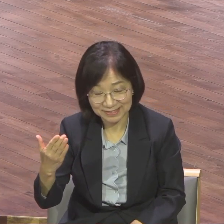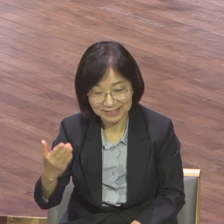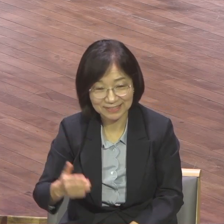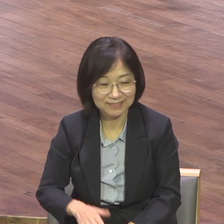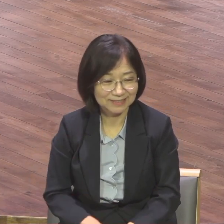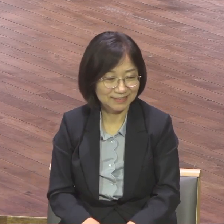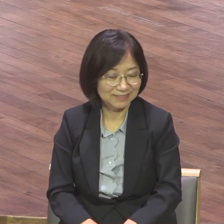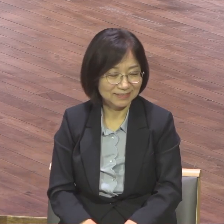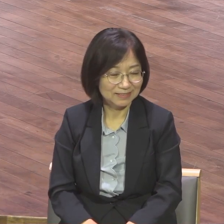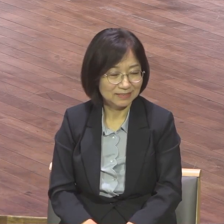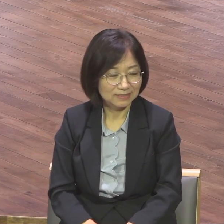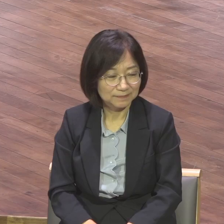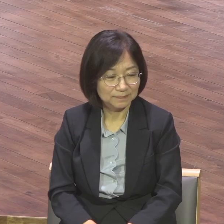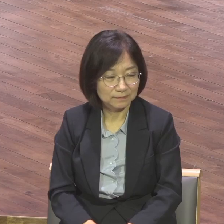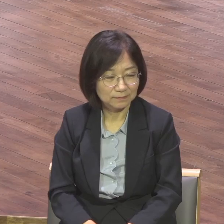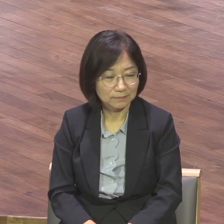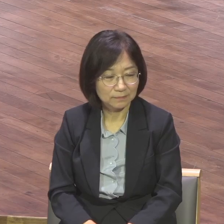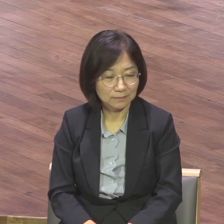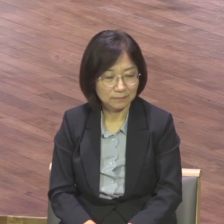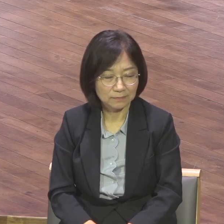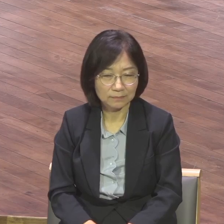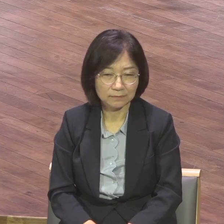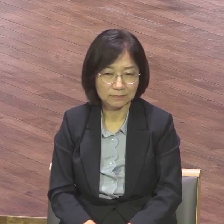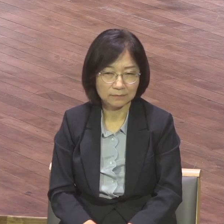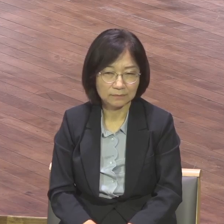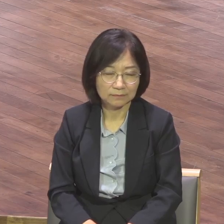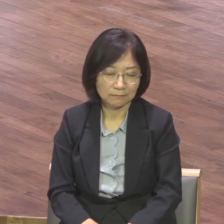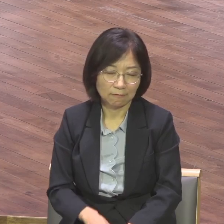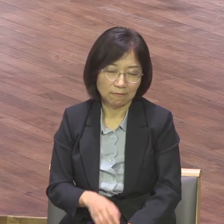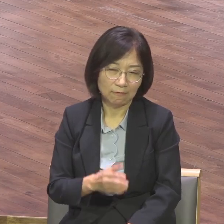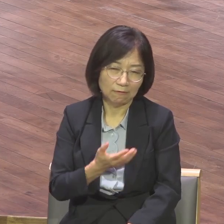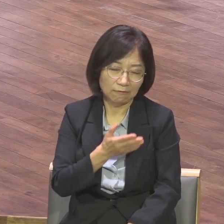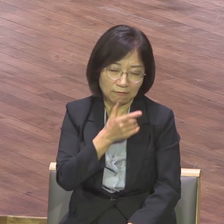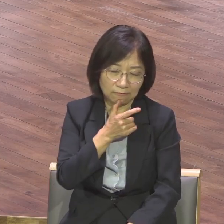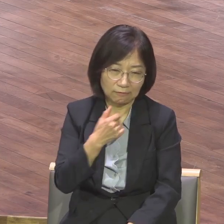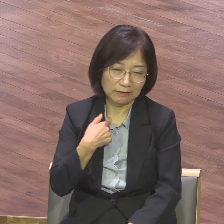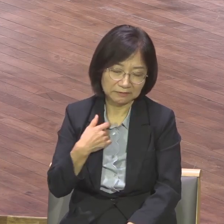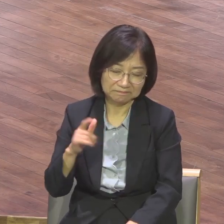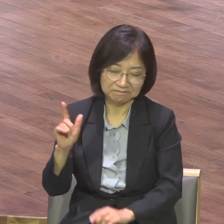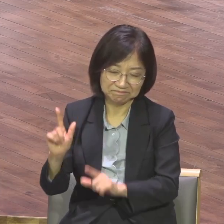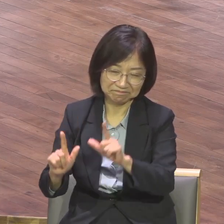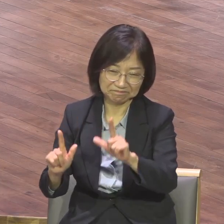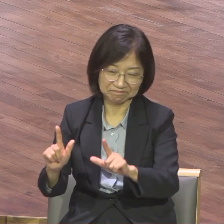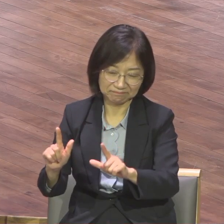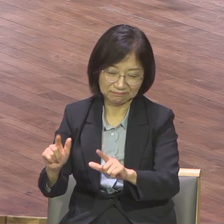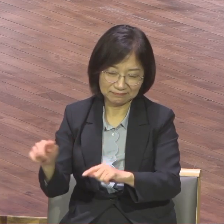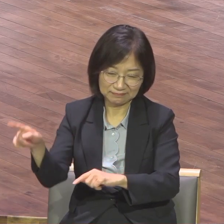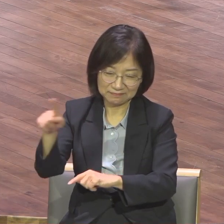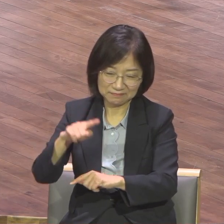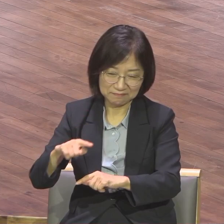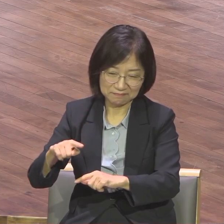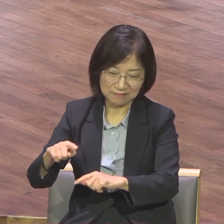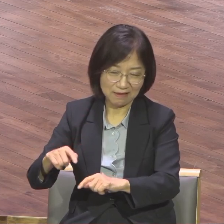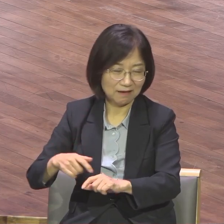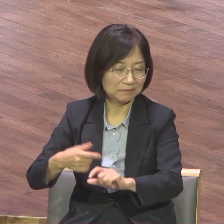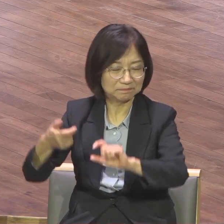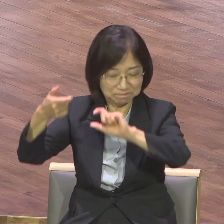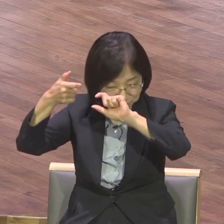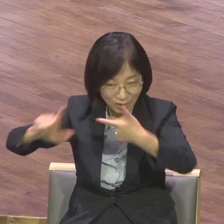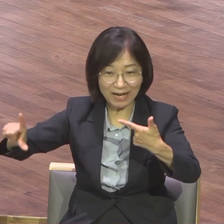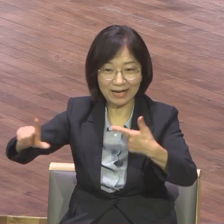그래서 뭐요? 그래 되니까 아, 클래스가 다른 삶이. 저분은 우리하고는 클래스가 달라. 이렇게 되는